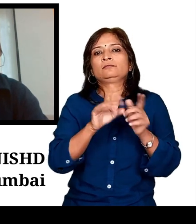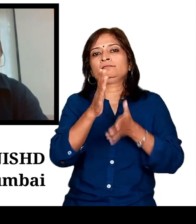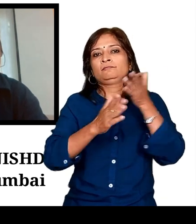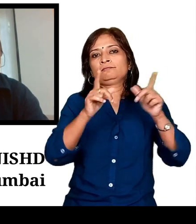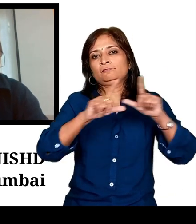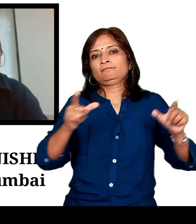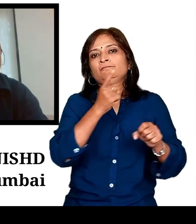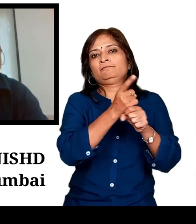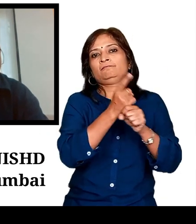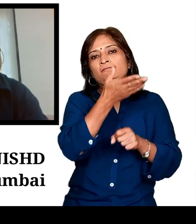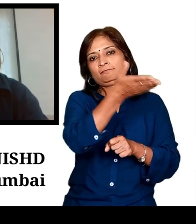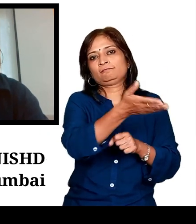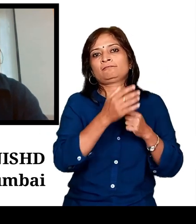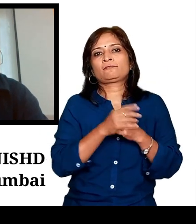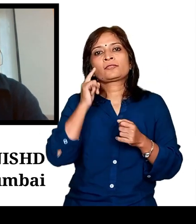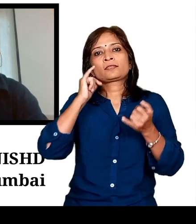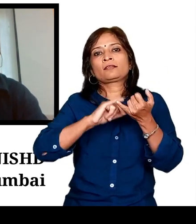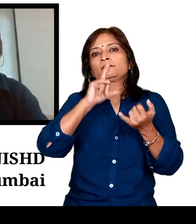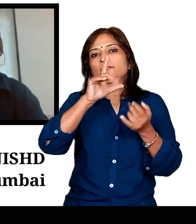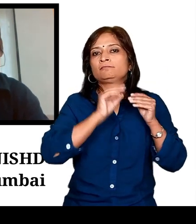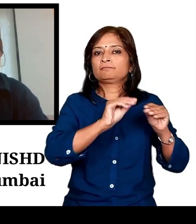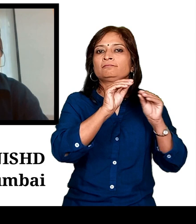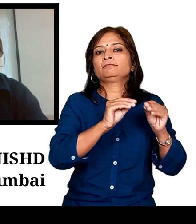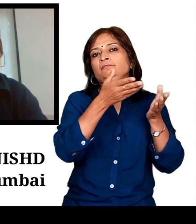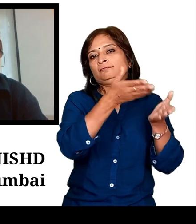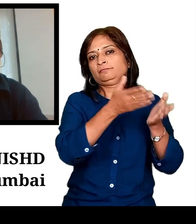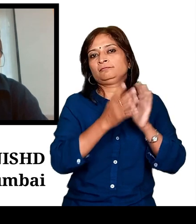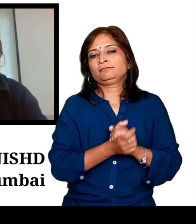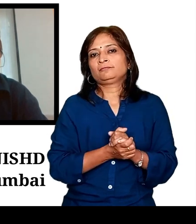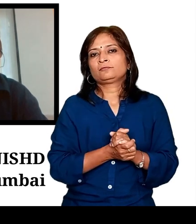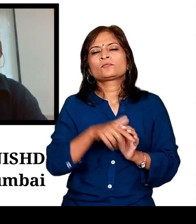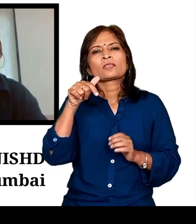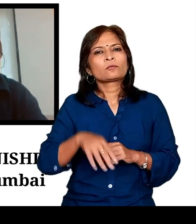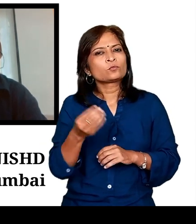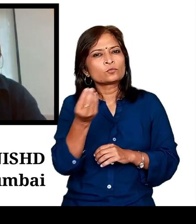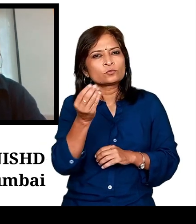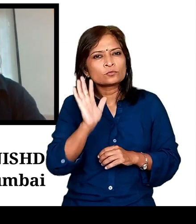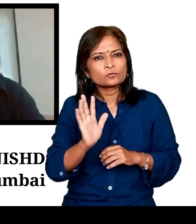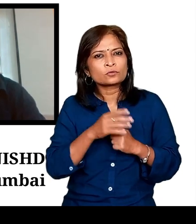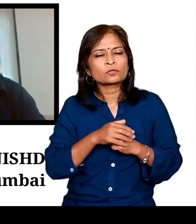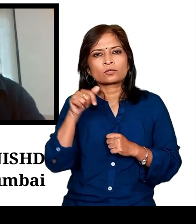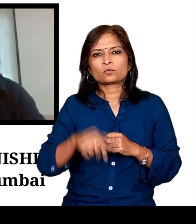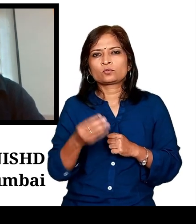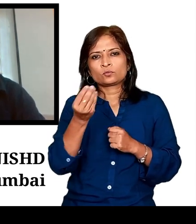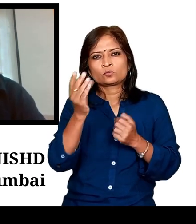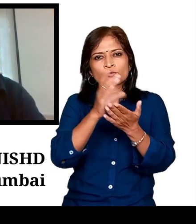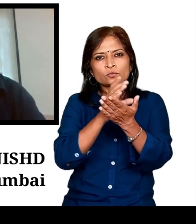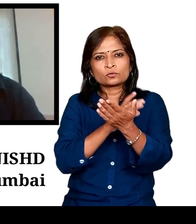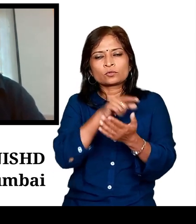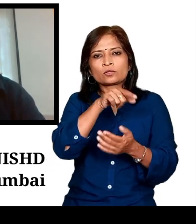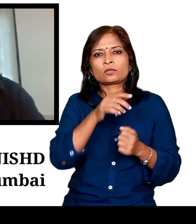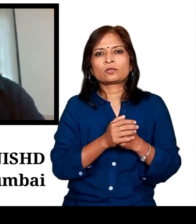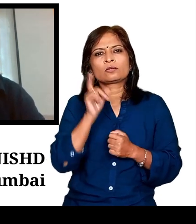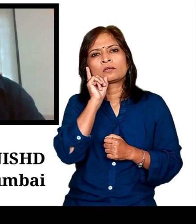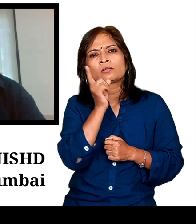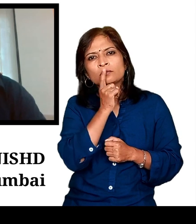द टीचर ऑफ दैट ISL साइन लैंग्वेज ट्रेनिंग प्रोग्राम. जी सर, कुछ ऐसा भी है कि कुछ कुछ कोर्सेज ऐसे होते हैं जो